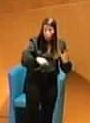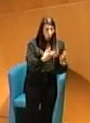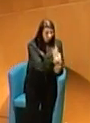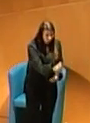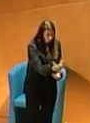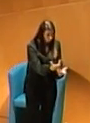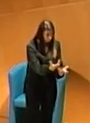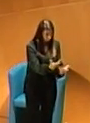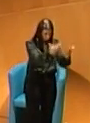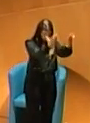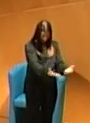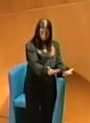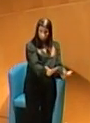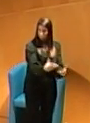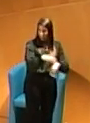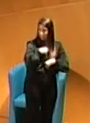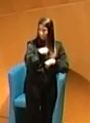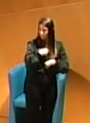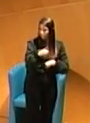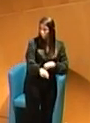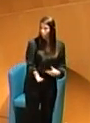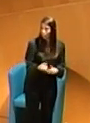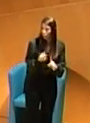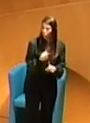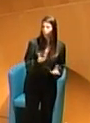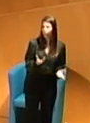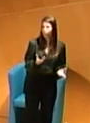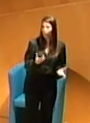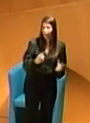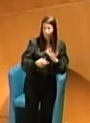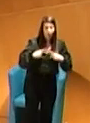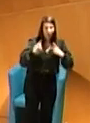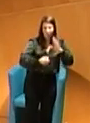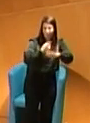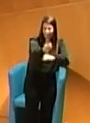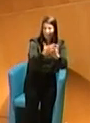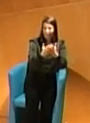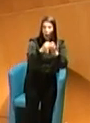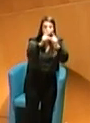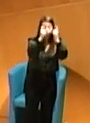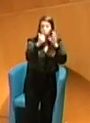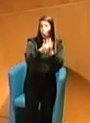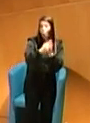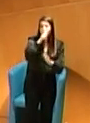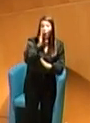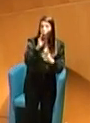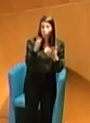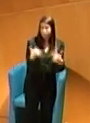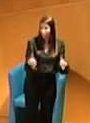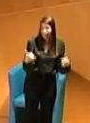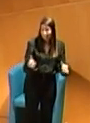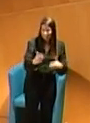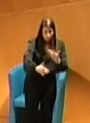comme ils sont. Mais c'est ça, c'est un chemin de toute une vie. On n'a jamais fini d'être parents, y compris de nos enfants qui vont